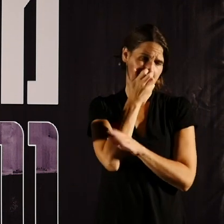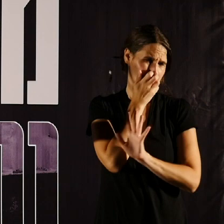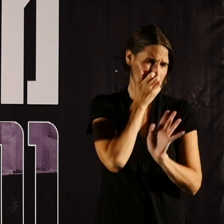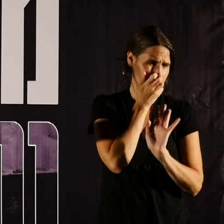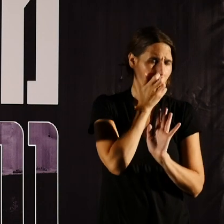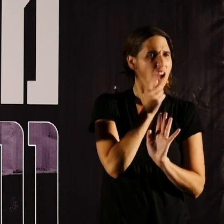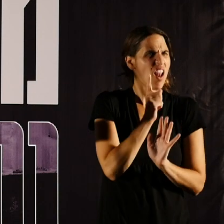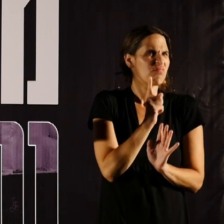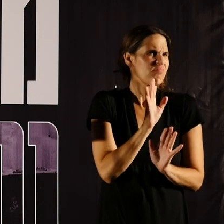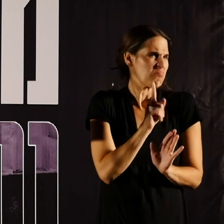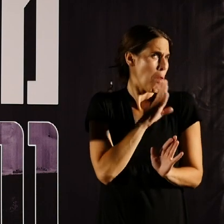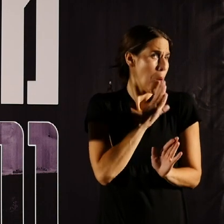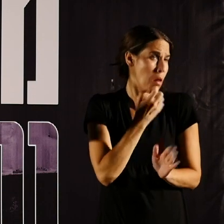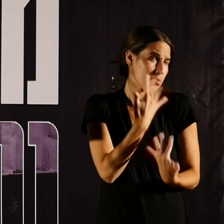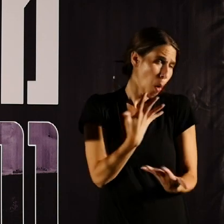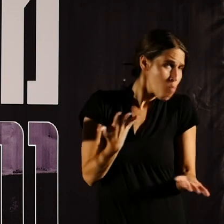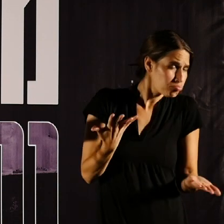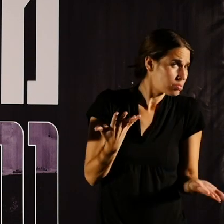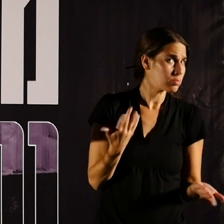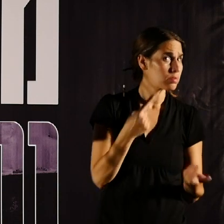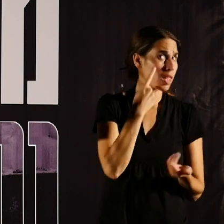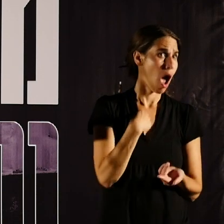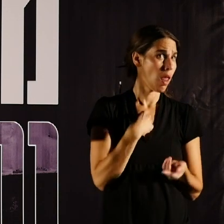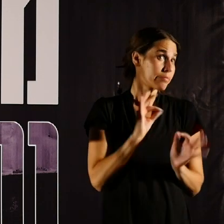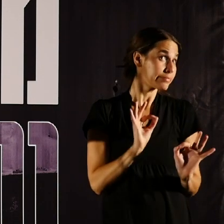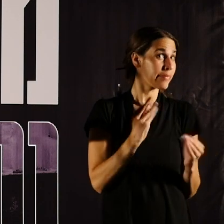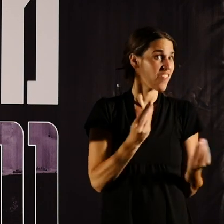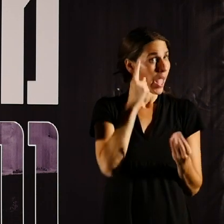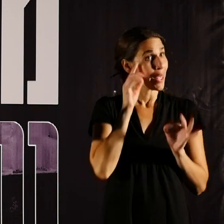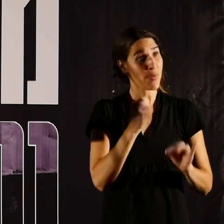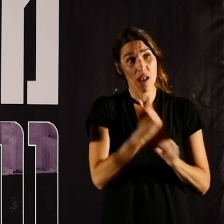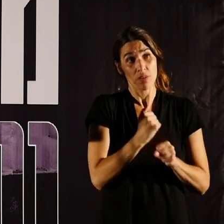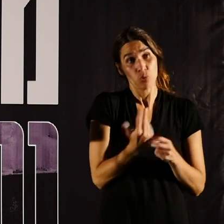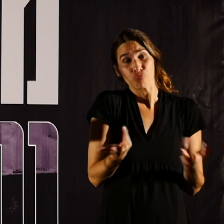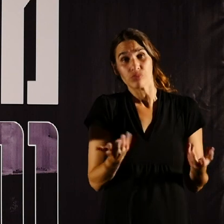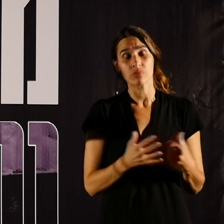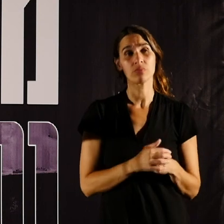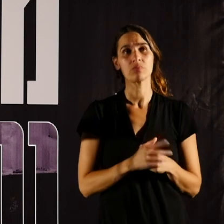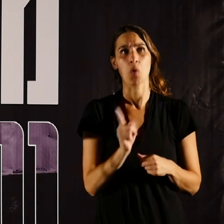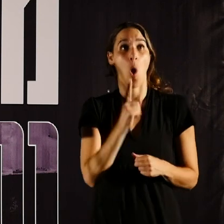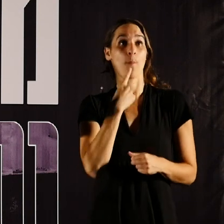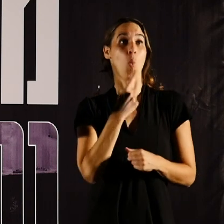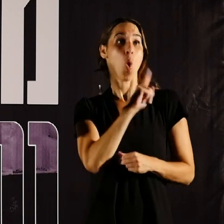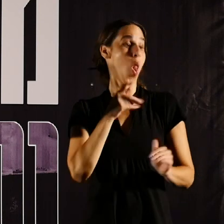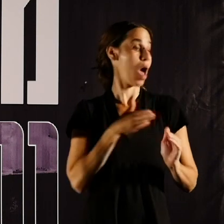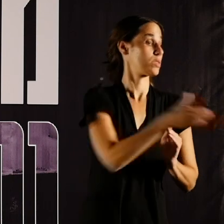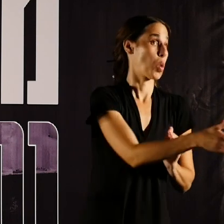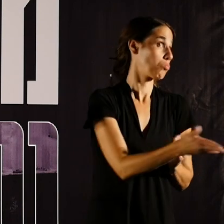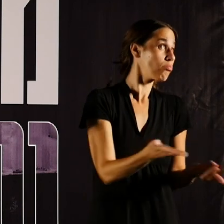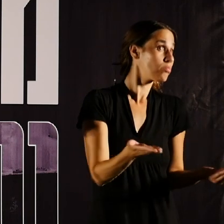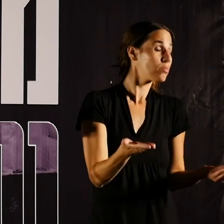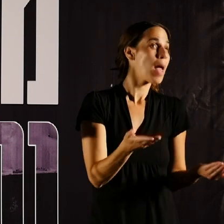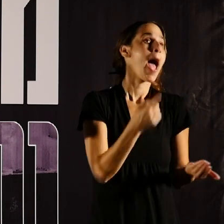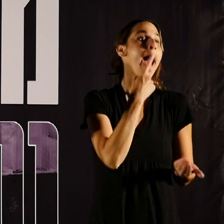אבל האמת שלא הייתה לי בעיה לדווח זה היה נראה דווקא דבר שהוא הגיוני לעשות לא אמרו ו לחצות